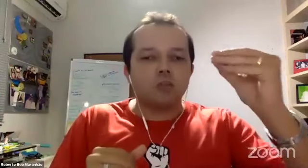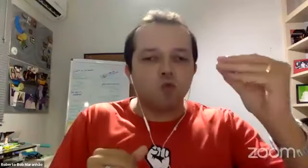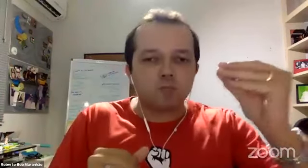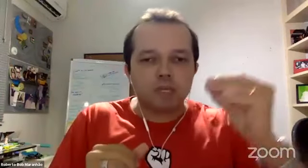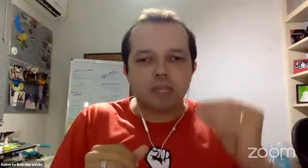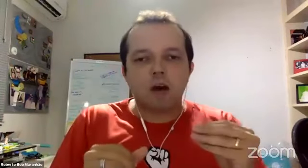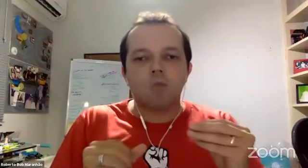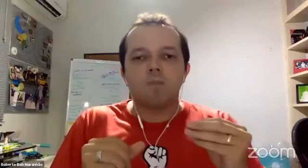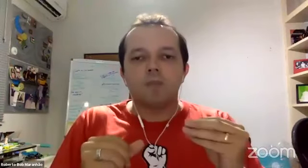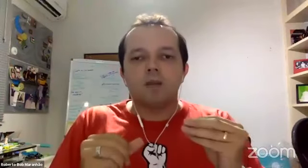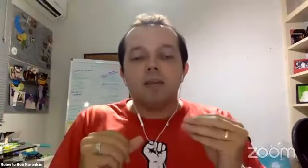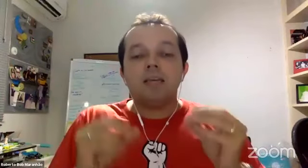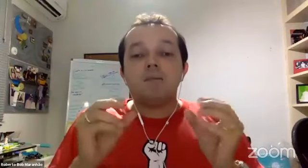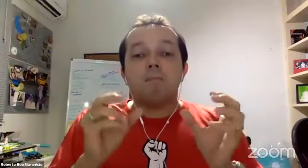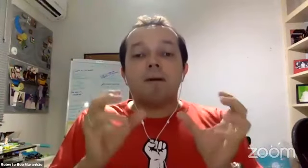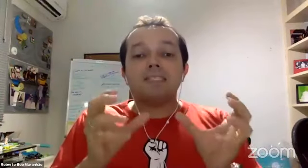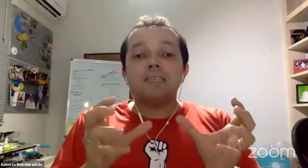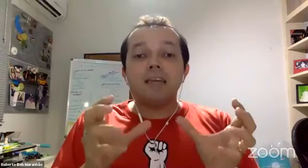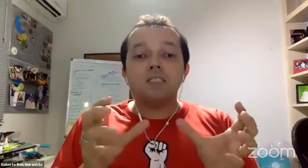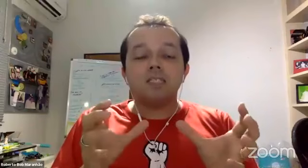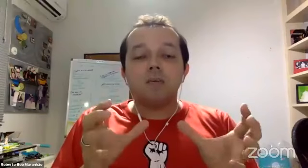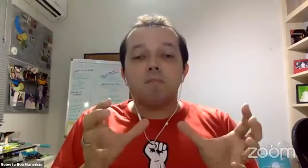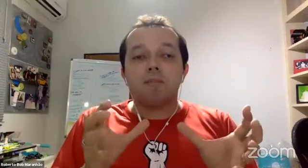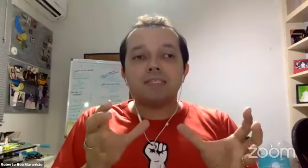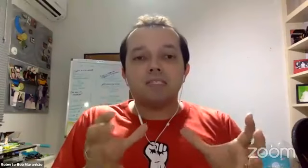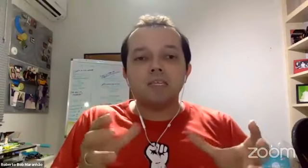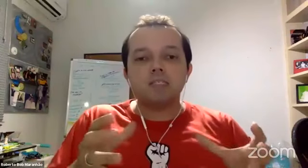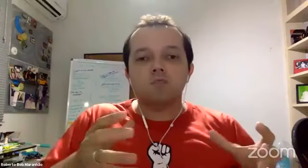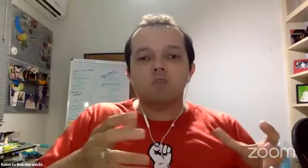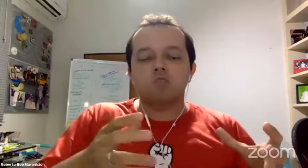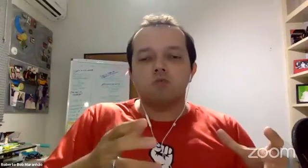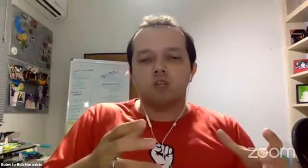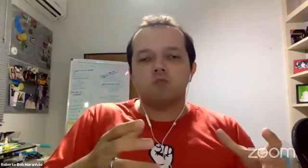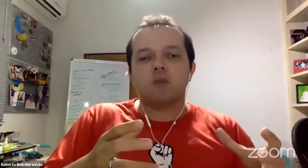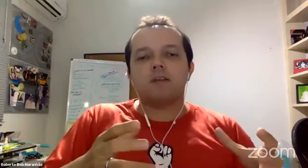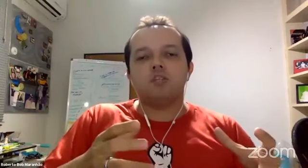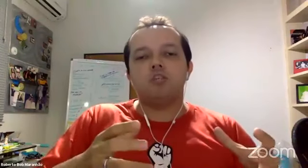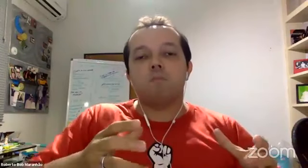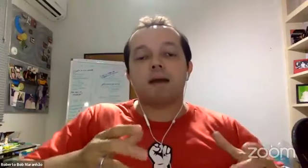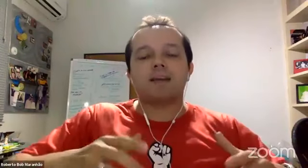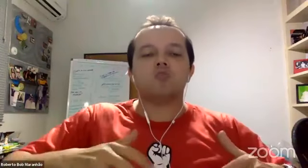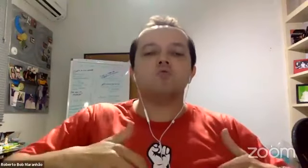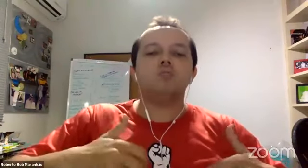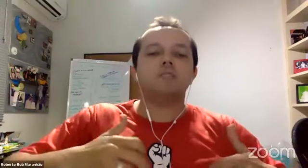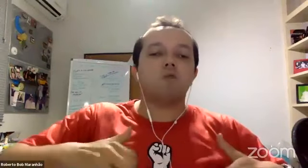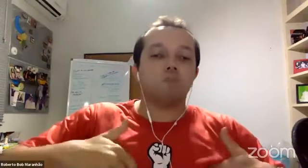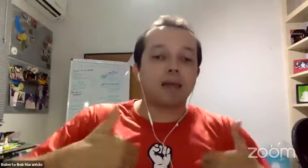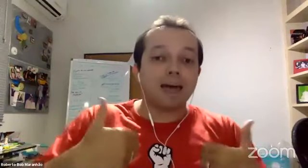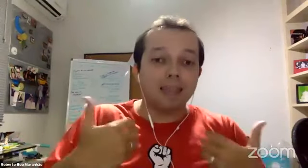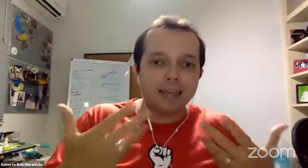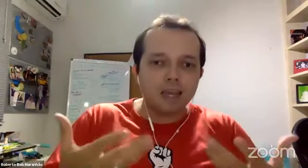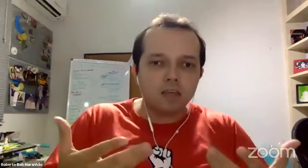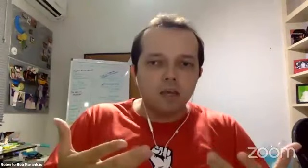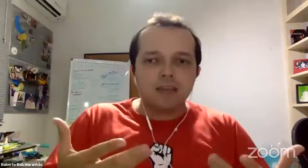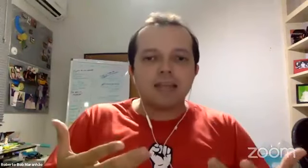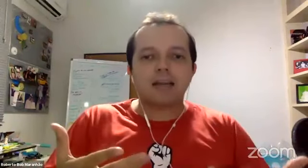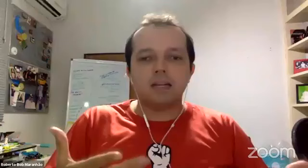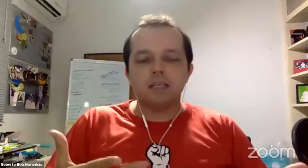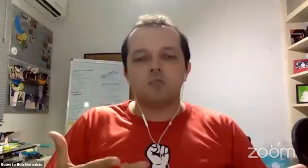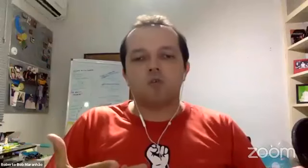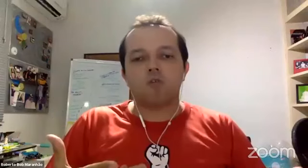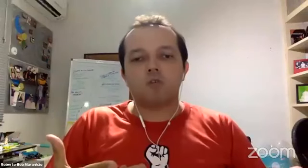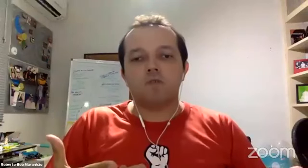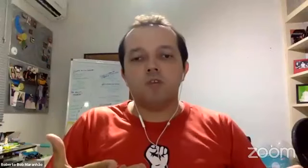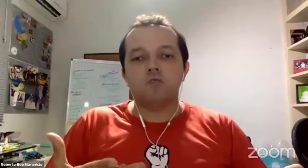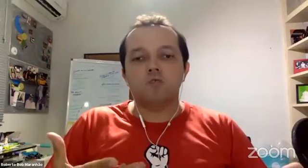deveria estar no hospital. E pacientes que precisam ter o seu direito garantido para questões de saúde para além da